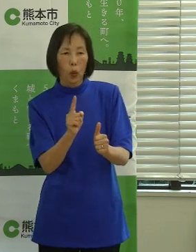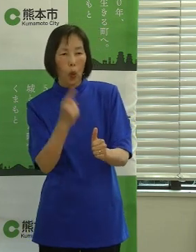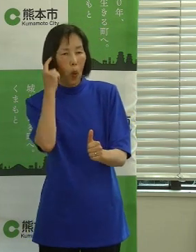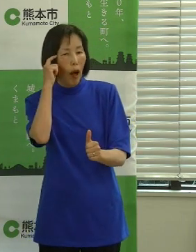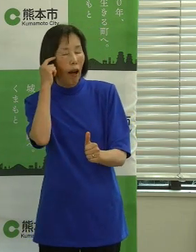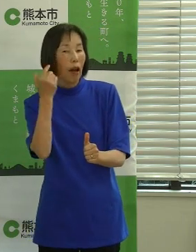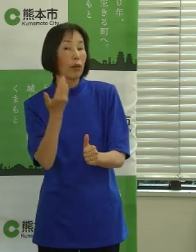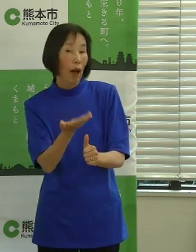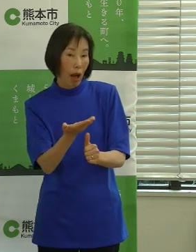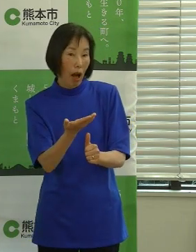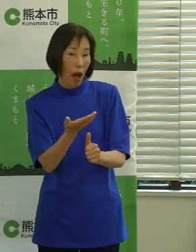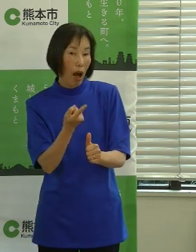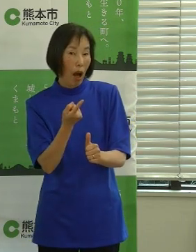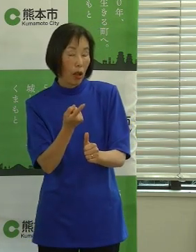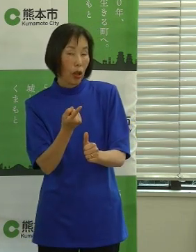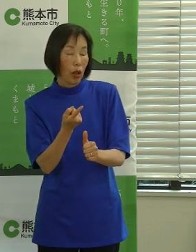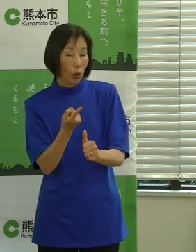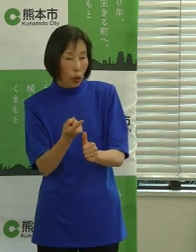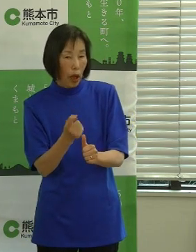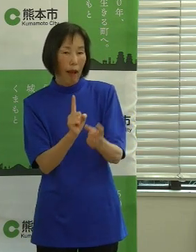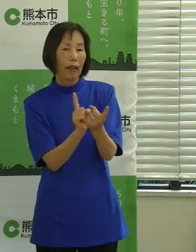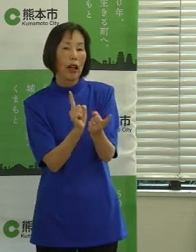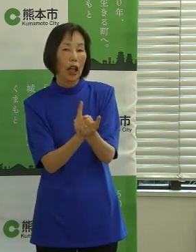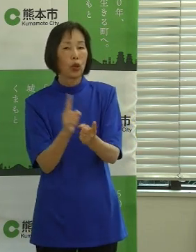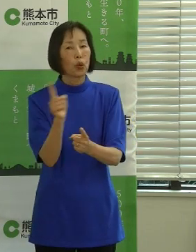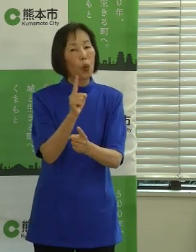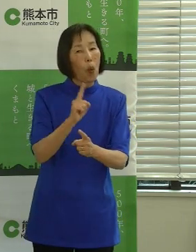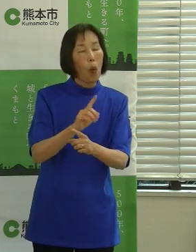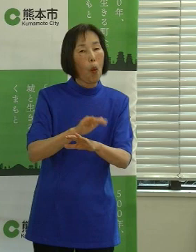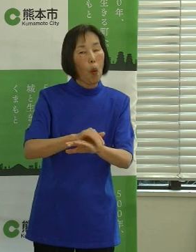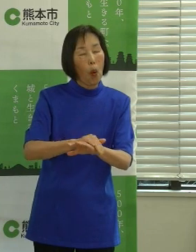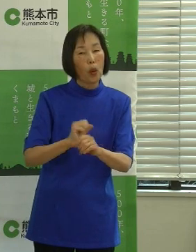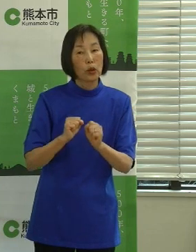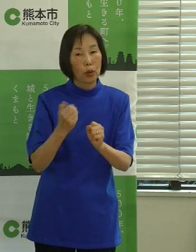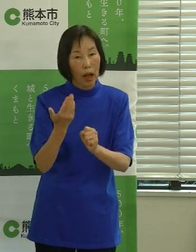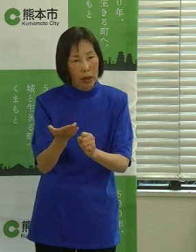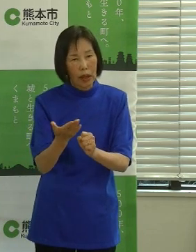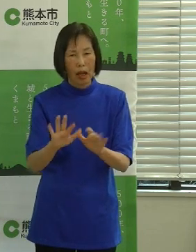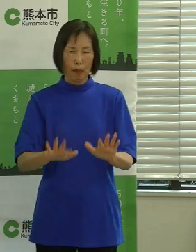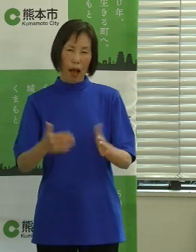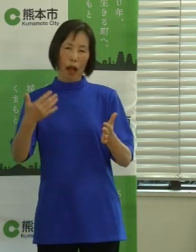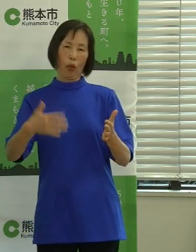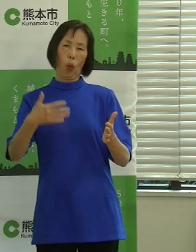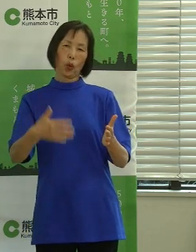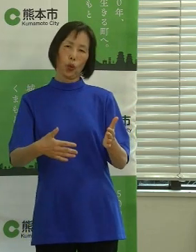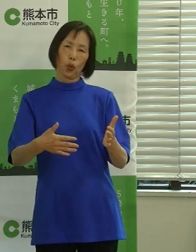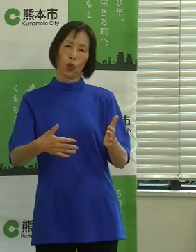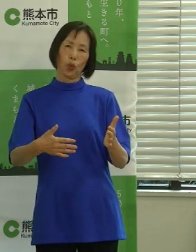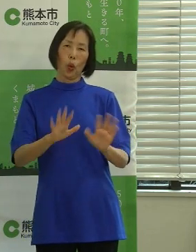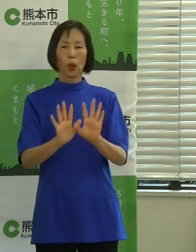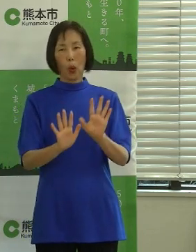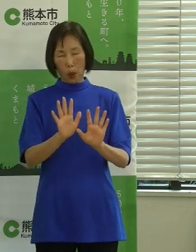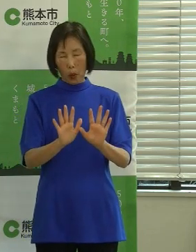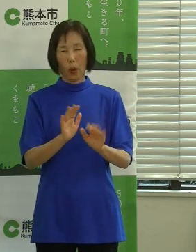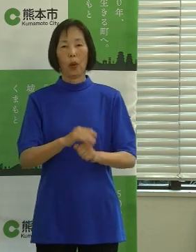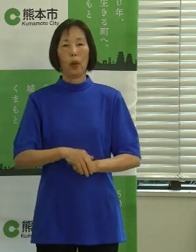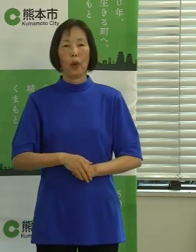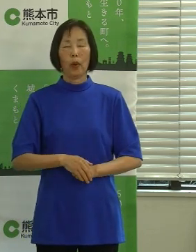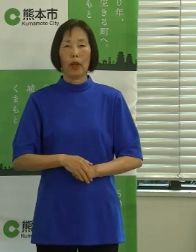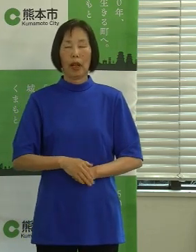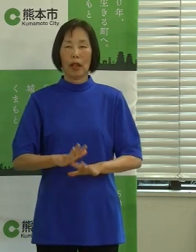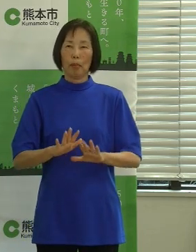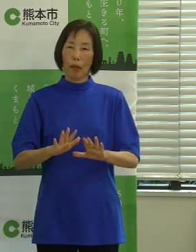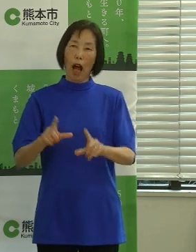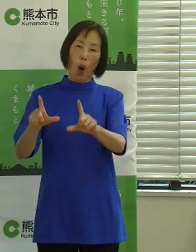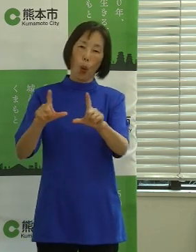か、そしてそれに対してどういう対策を取るのかという、まあ、そういったことについては今途中段階でありますけれども、今報告が